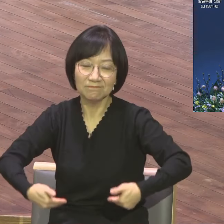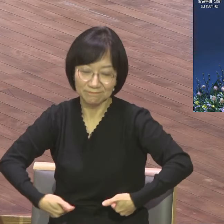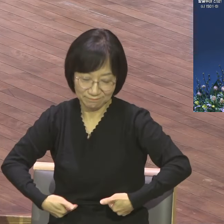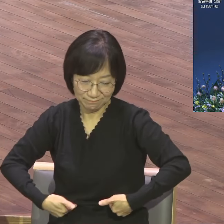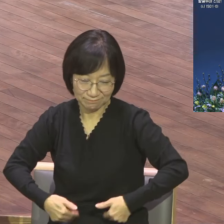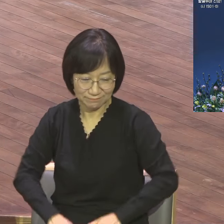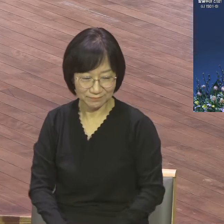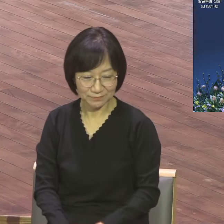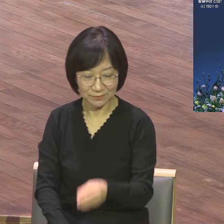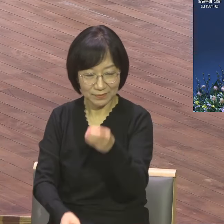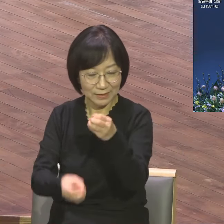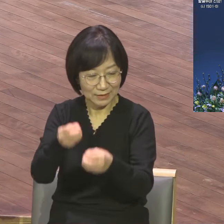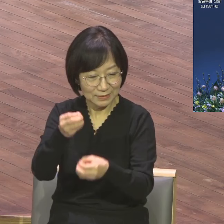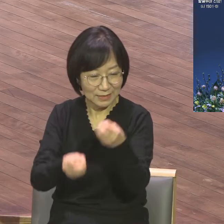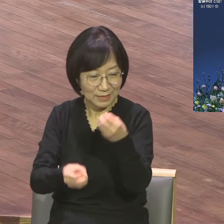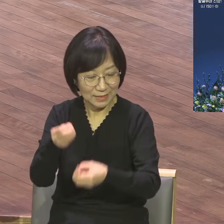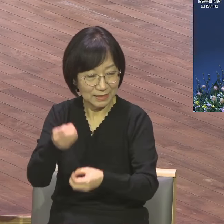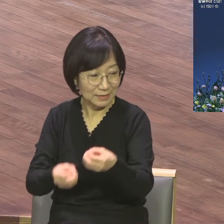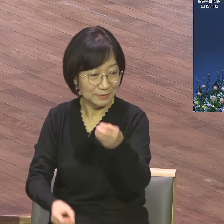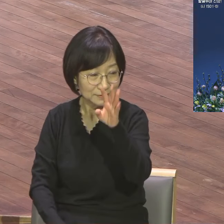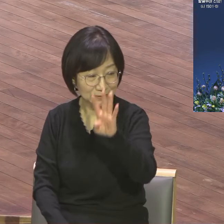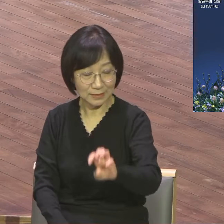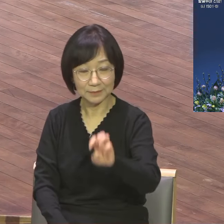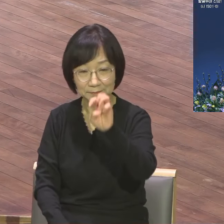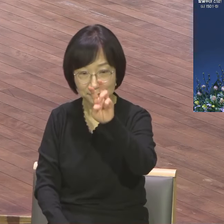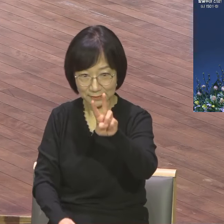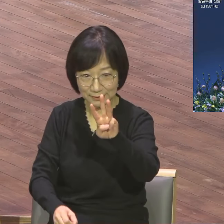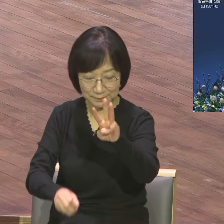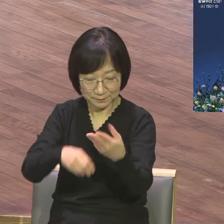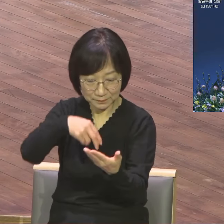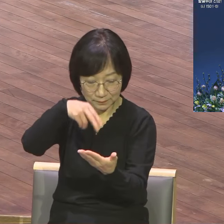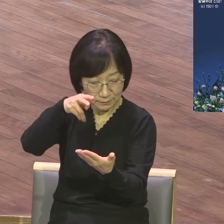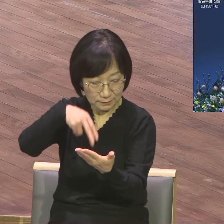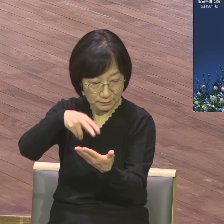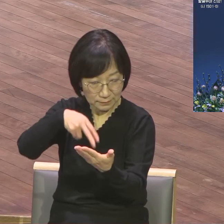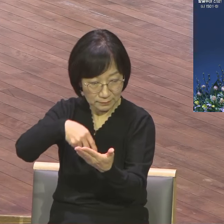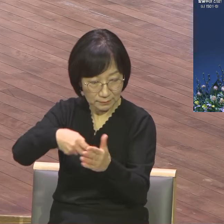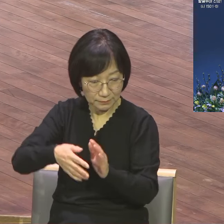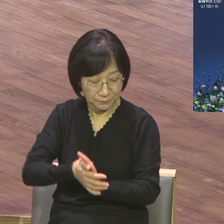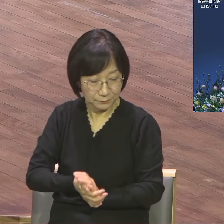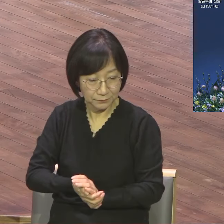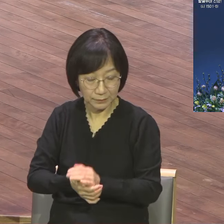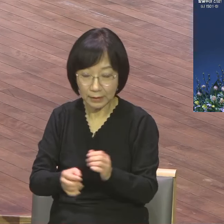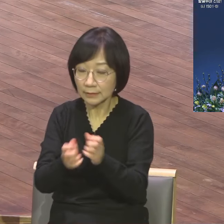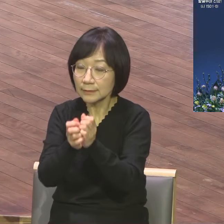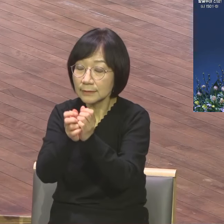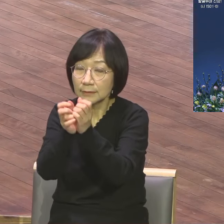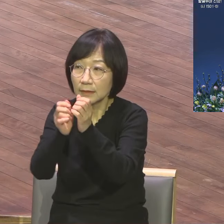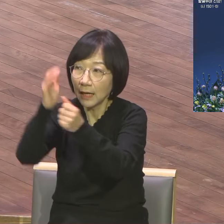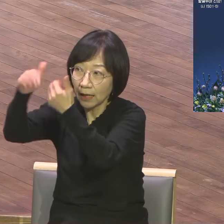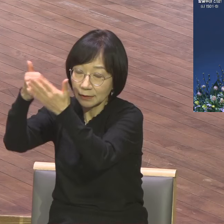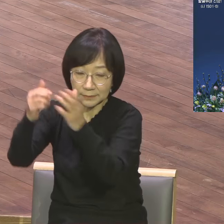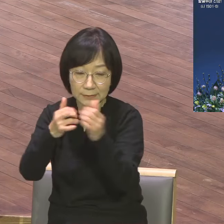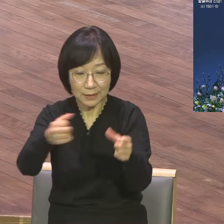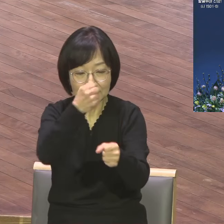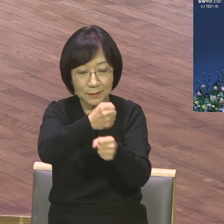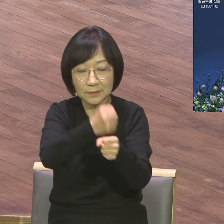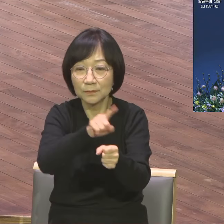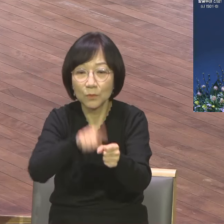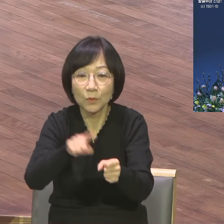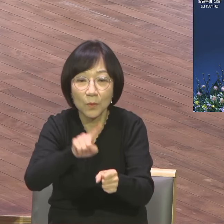43장 21절에 보면 찬양은요 하나님께서 인간을 창조하신 본질적